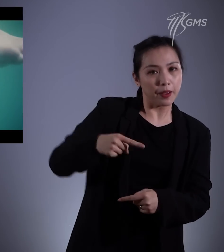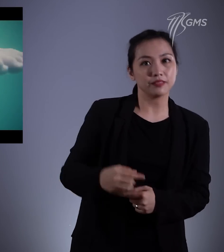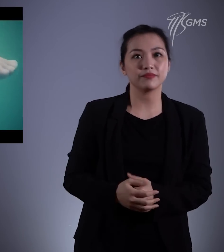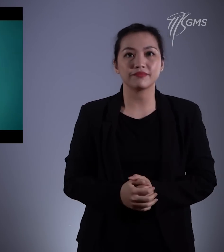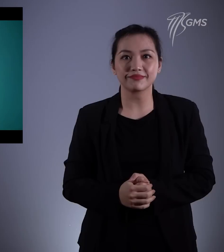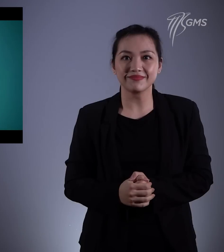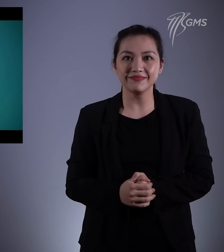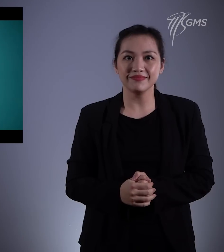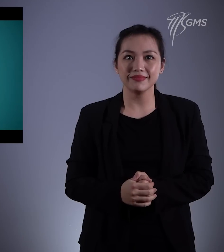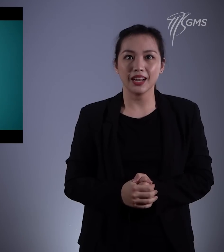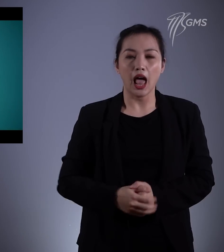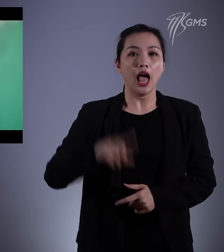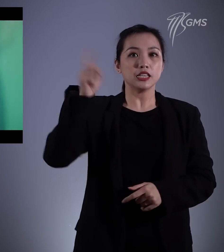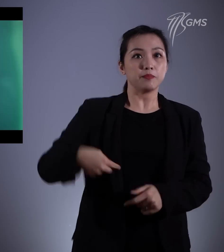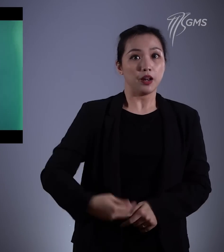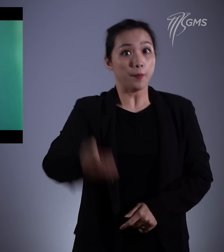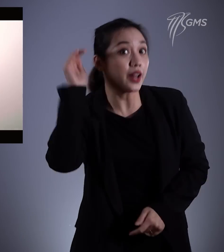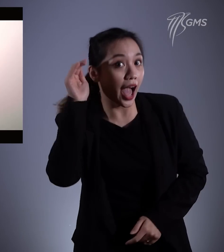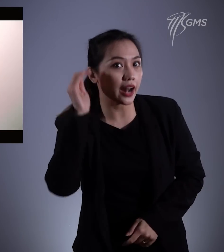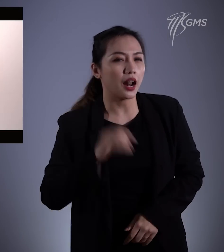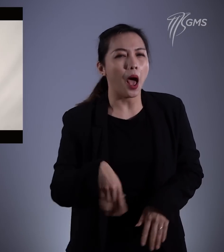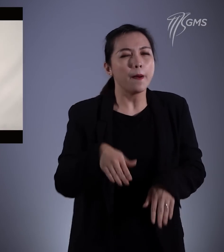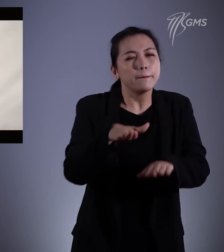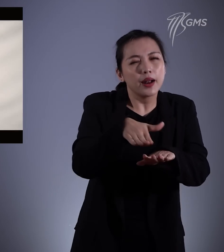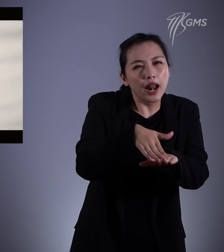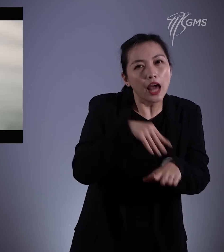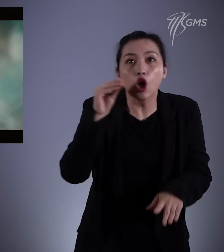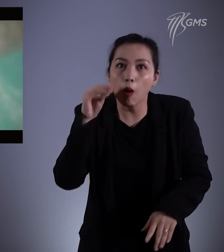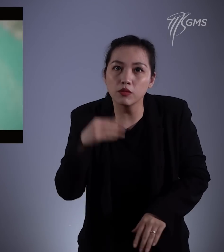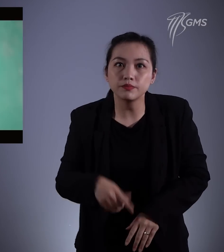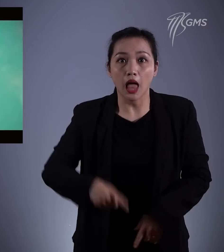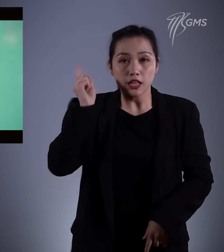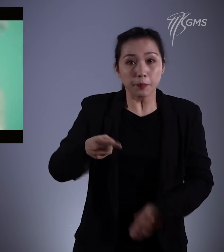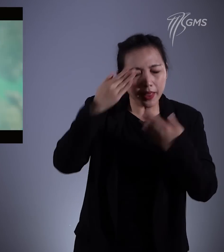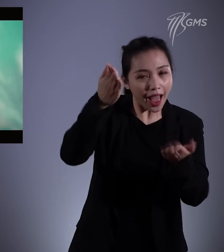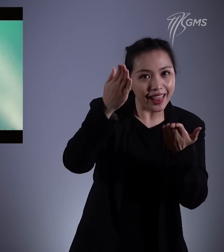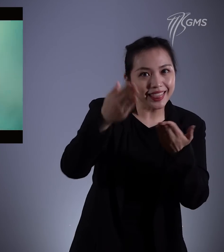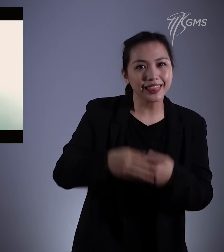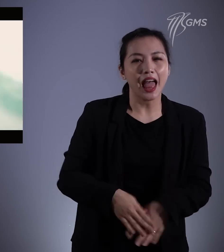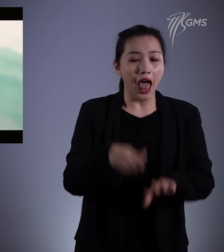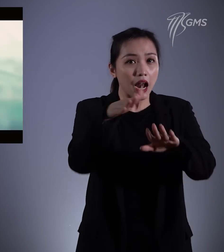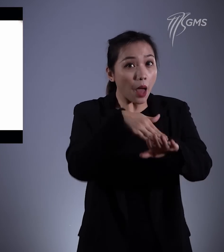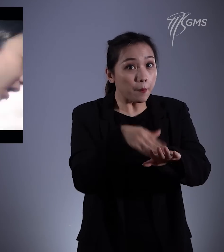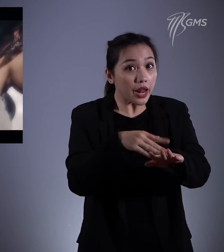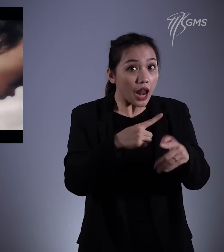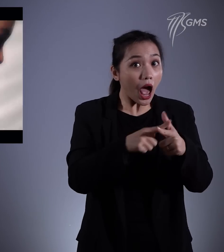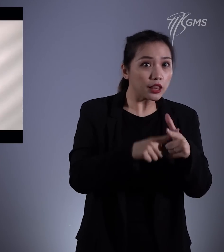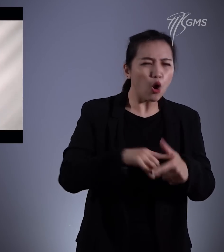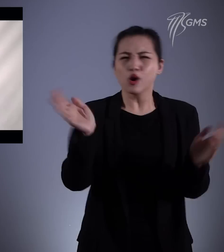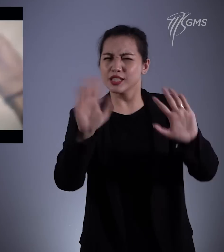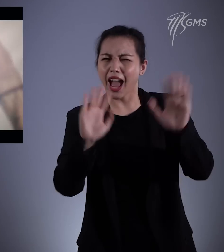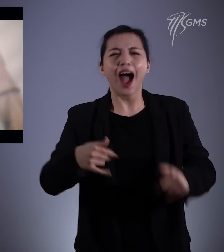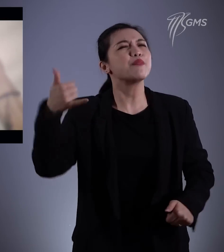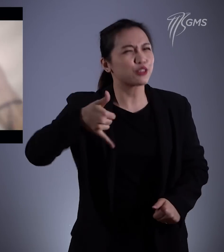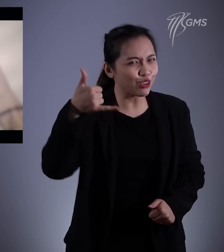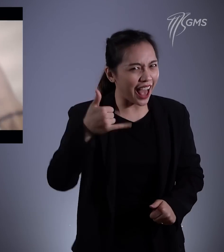Quick to listen, cepat untuk mendengar, lambat untuk berkata-kata, cepat untuk taat, lambat. Atau bahkan kalau bisa